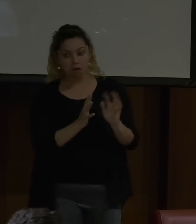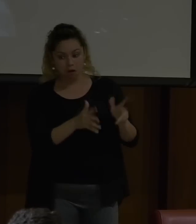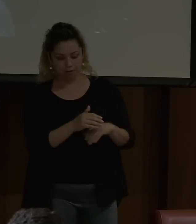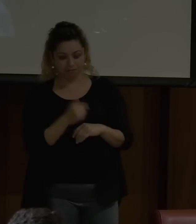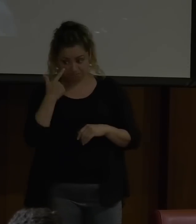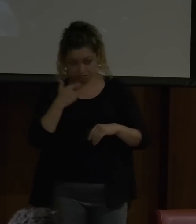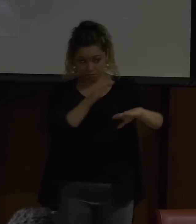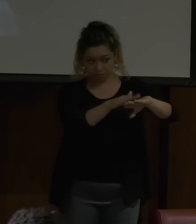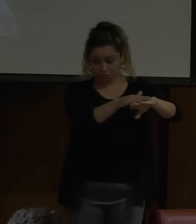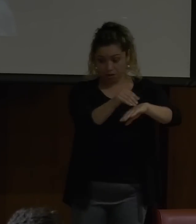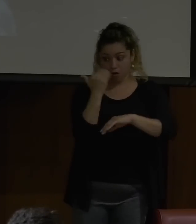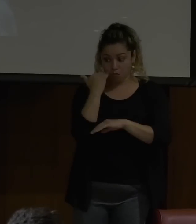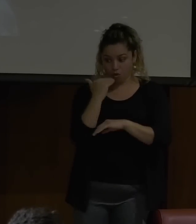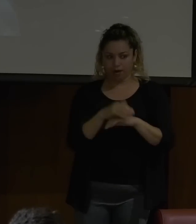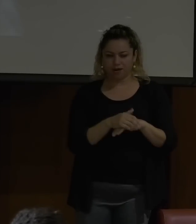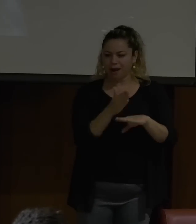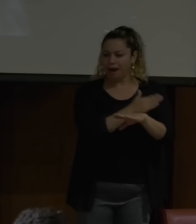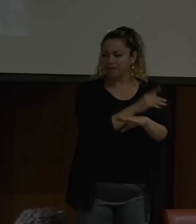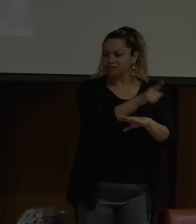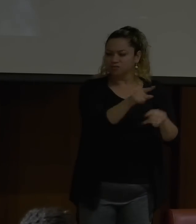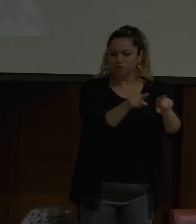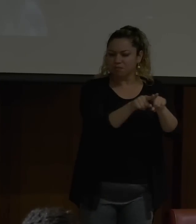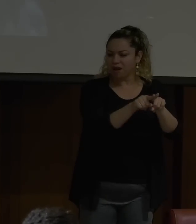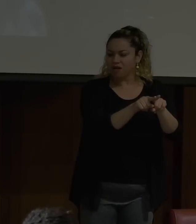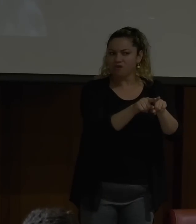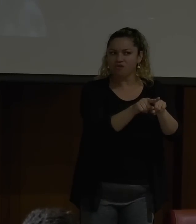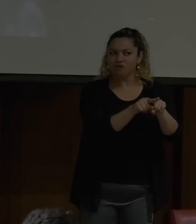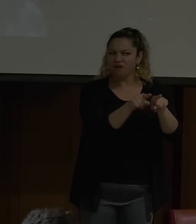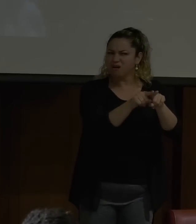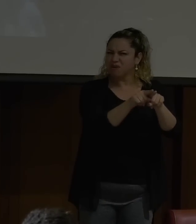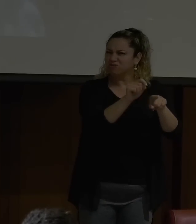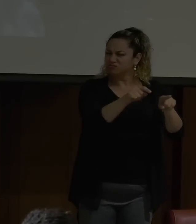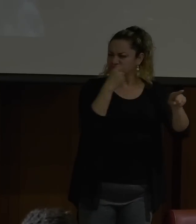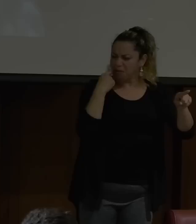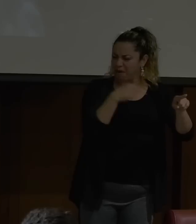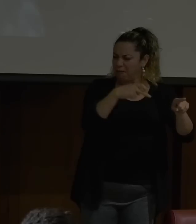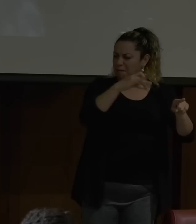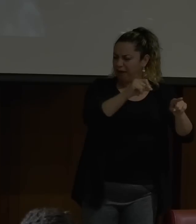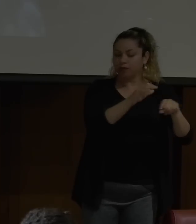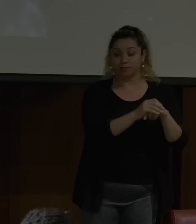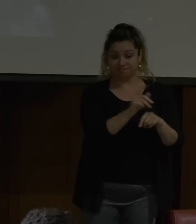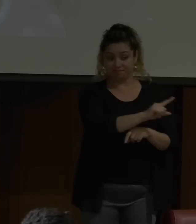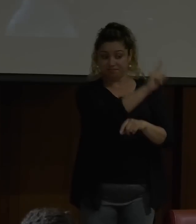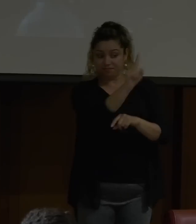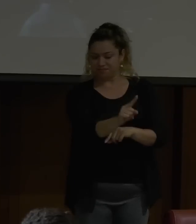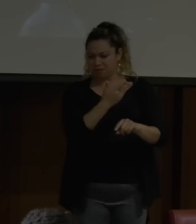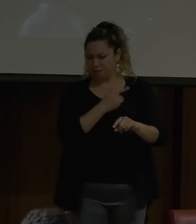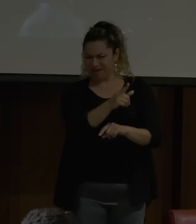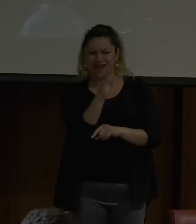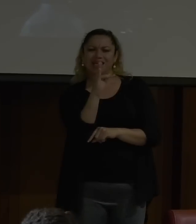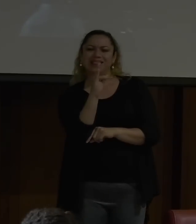el pueblo porque él era muy amigo de un hermano mío de madre que se llamaba Pedro Julio Castro y de su mujer Teotista,